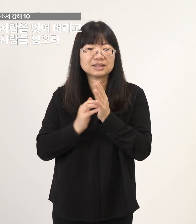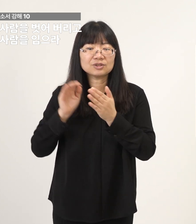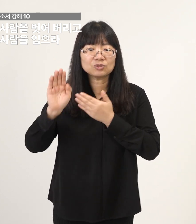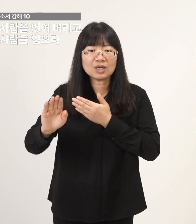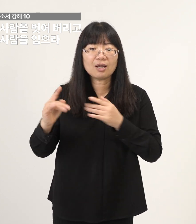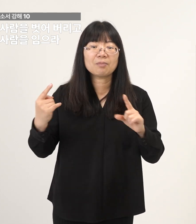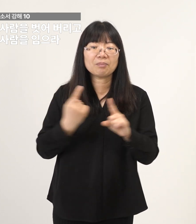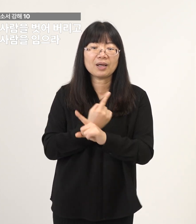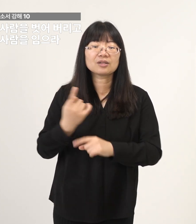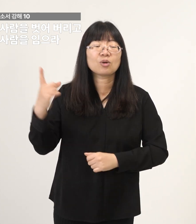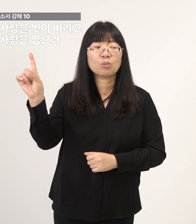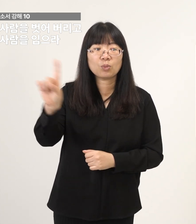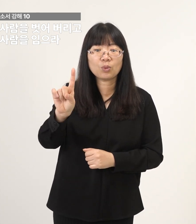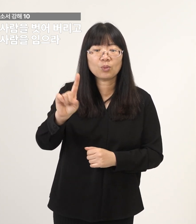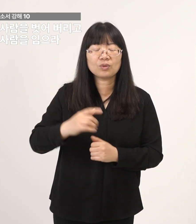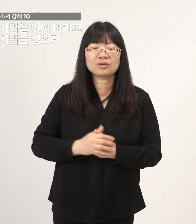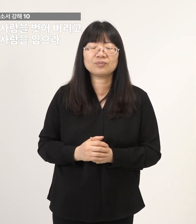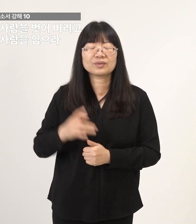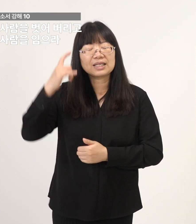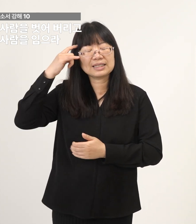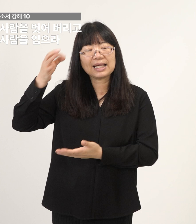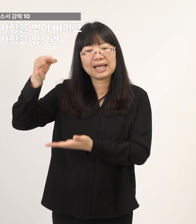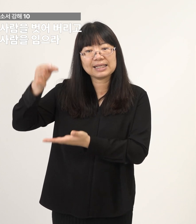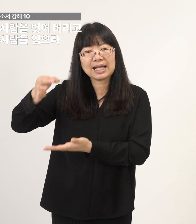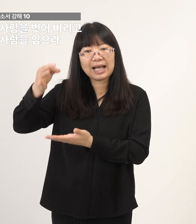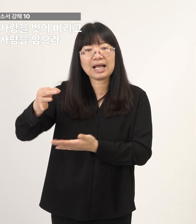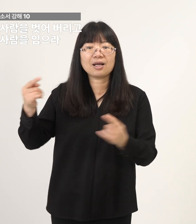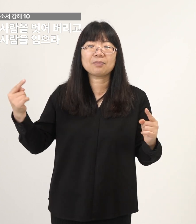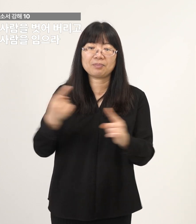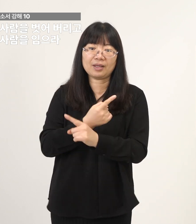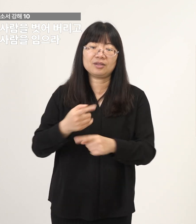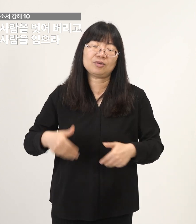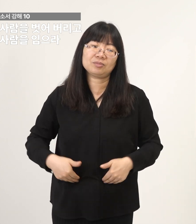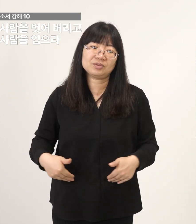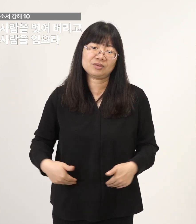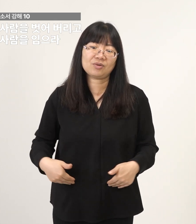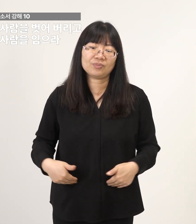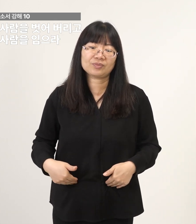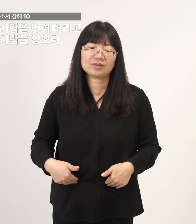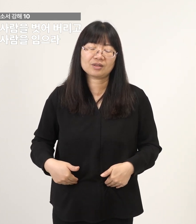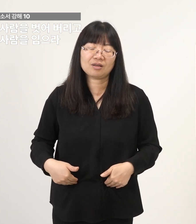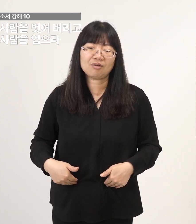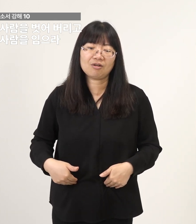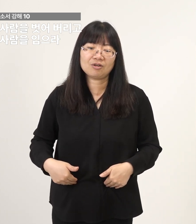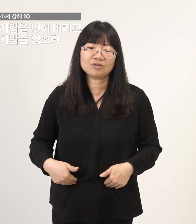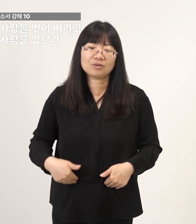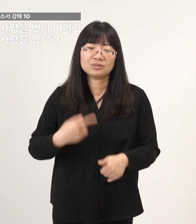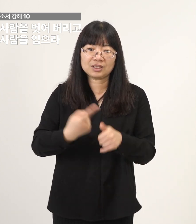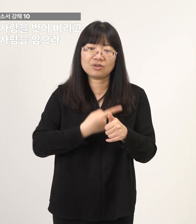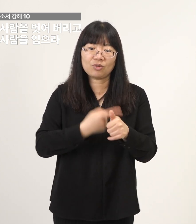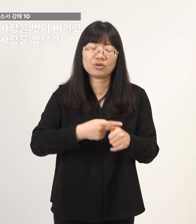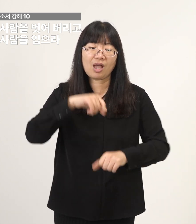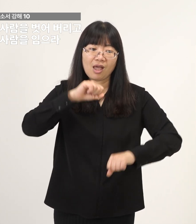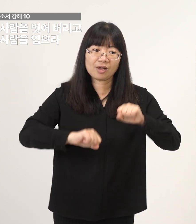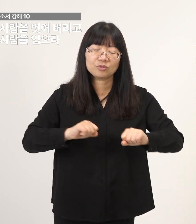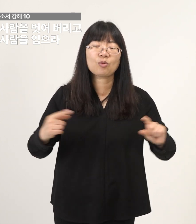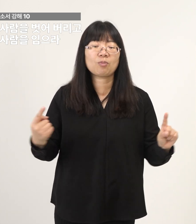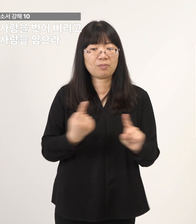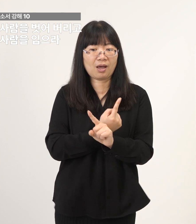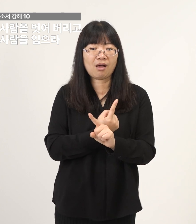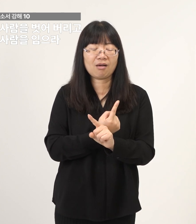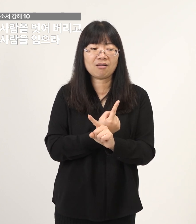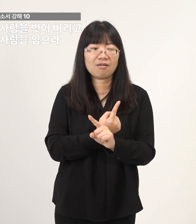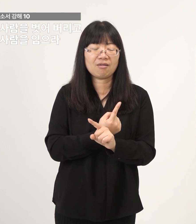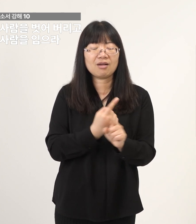뭐가 바뀌어야 돼요? 이 가치관이 바뀌어야 돼요. 이게 바뀌어야 행동이 바뀝니다. 이게 순서예요.